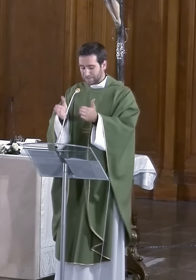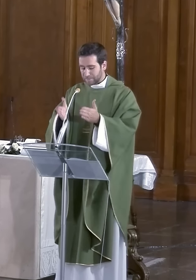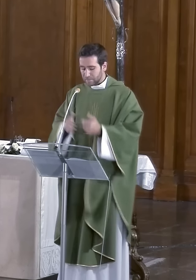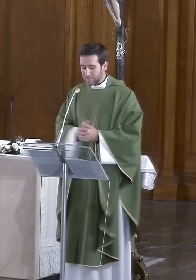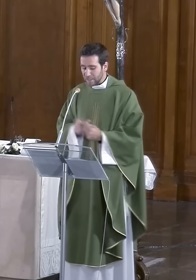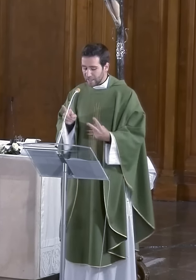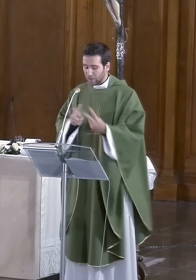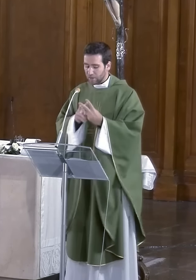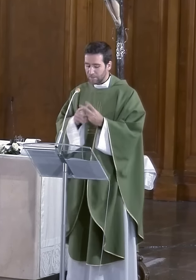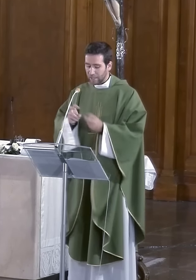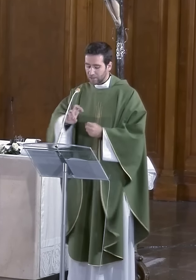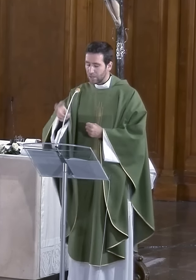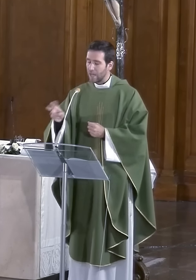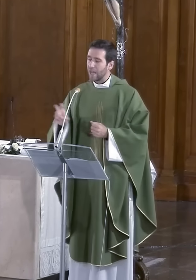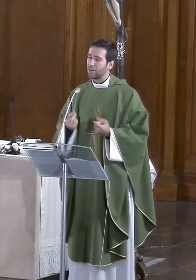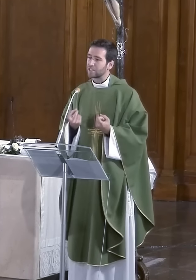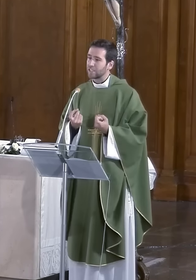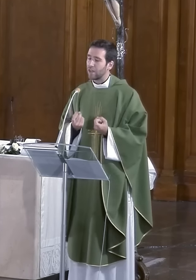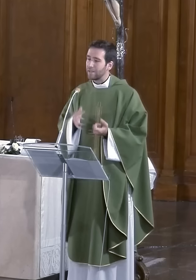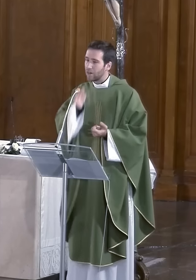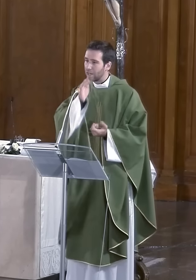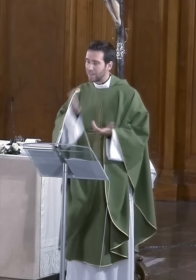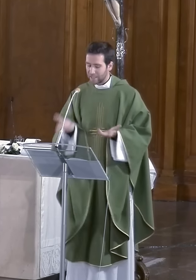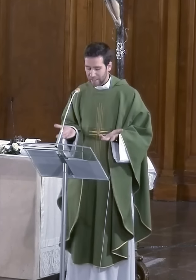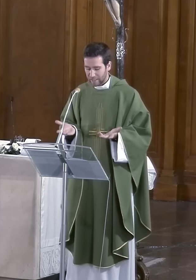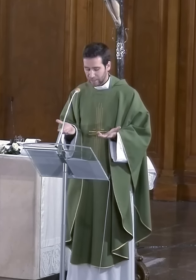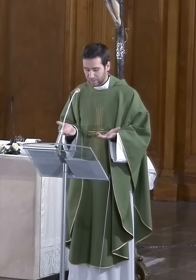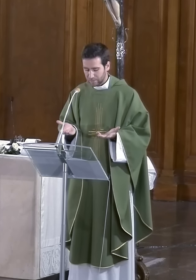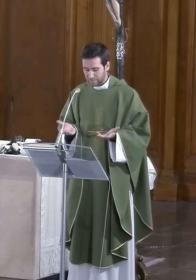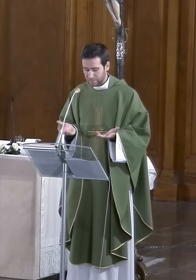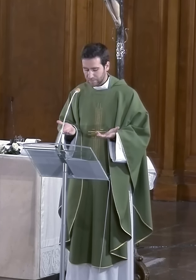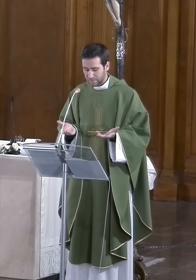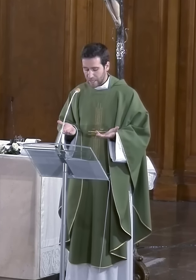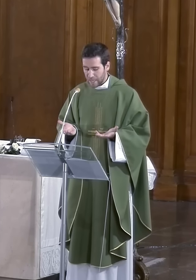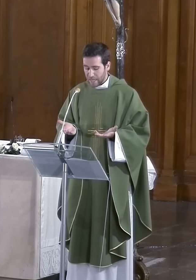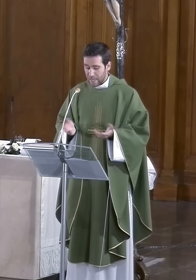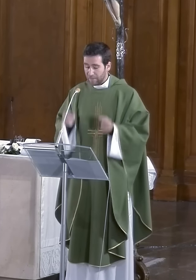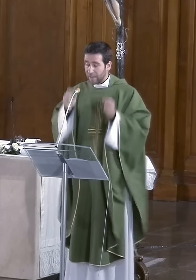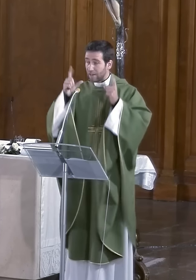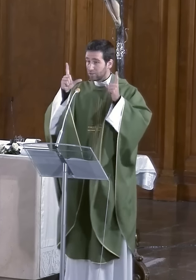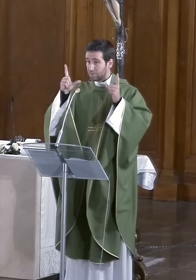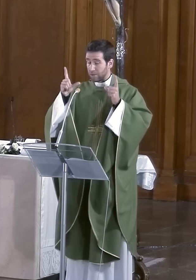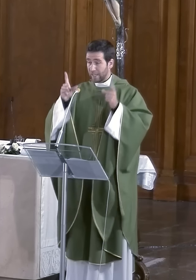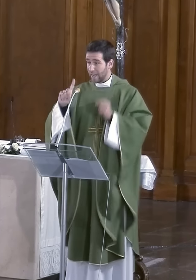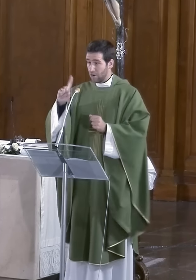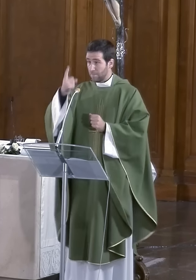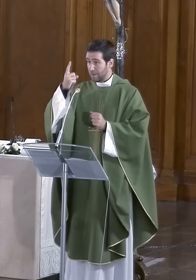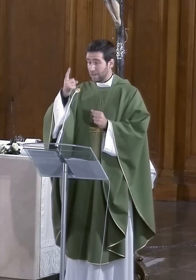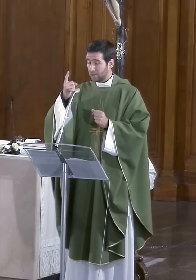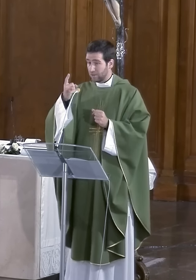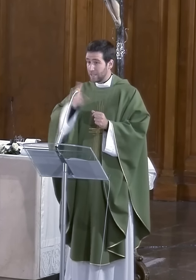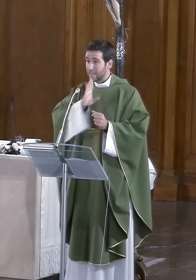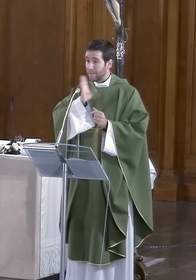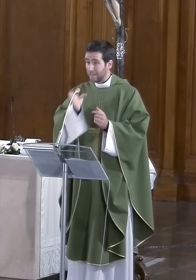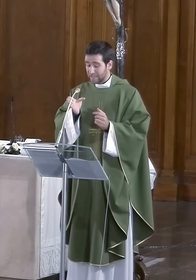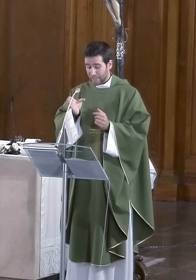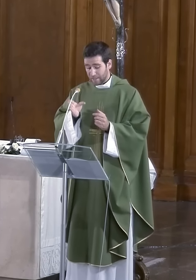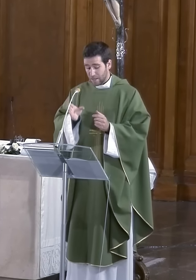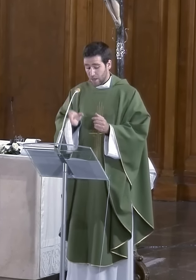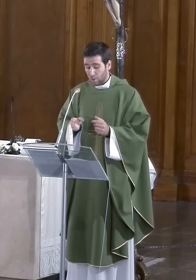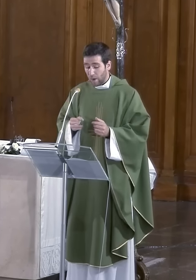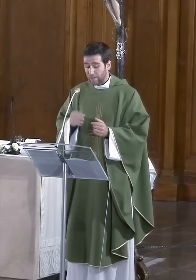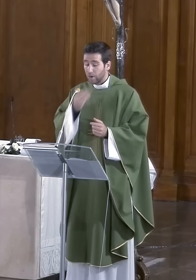camino de conocimiento a los que todavía lo necesitan, ¿no? Y fijaos, porque lo primero que